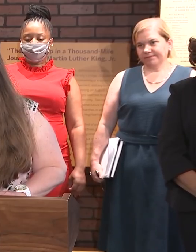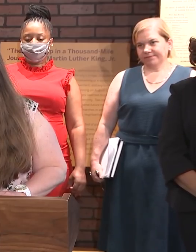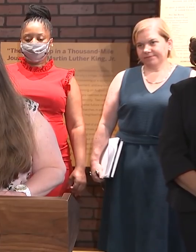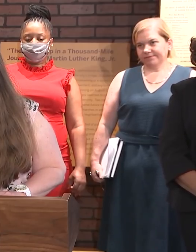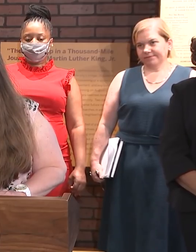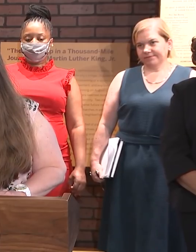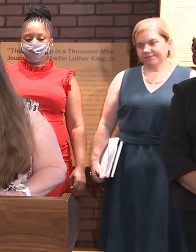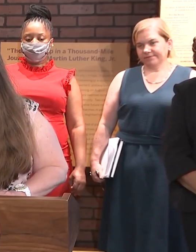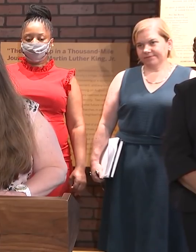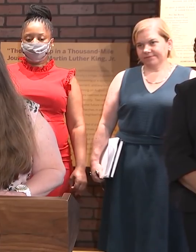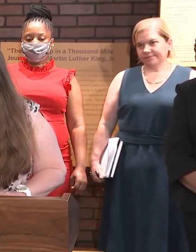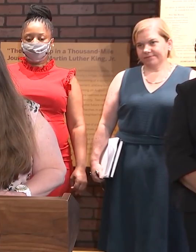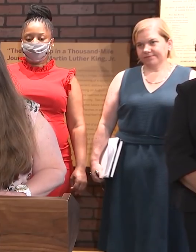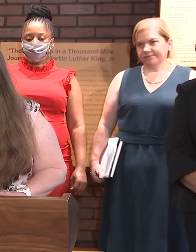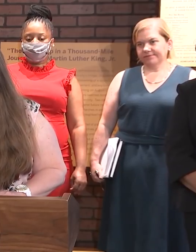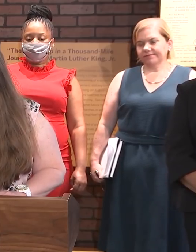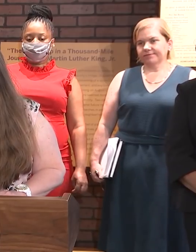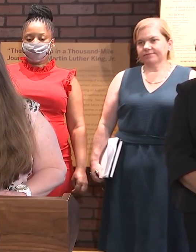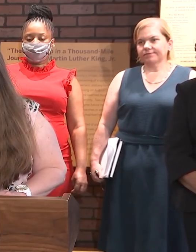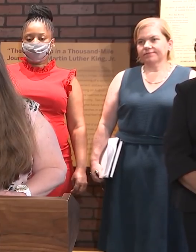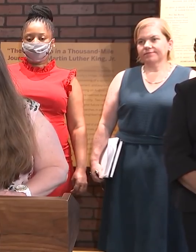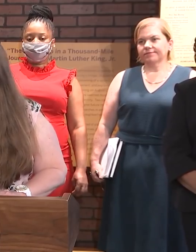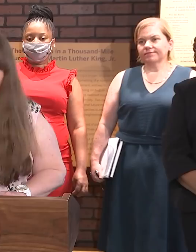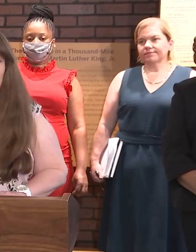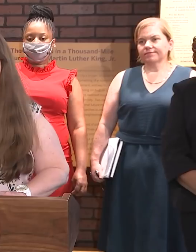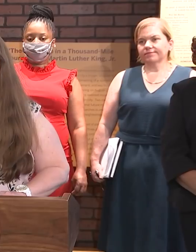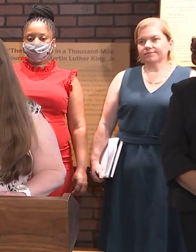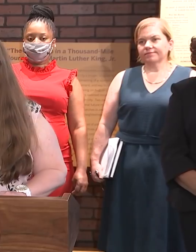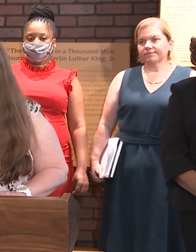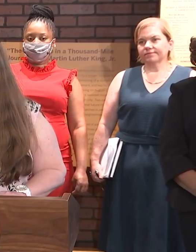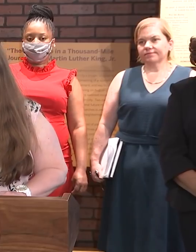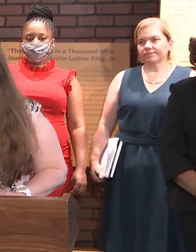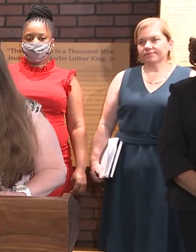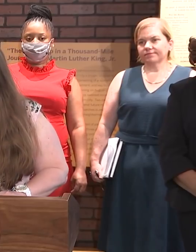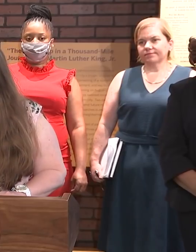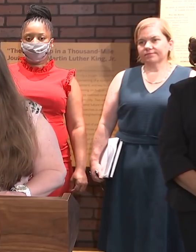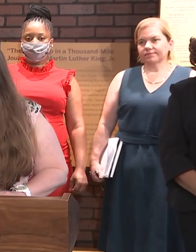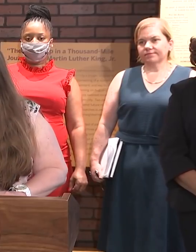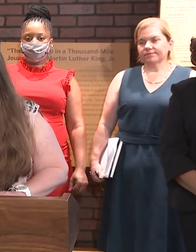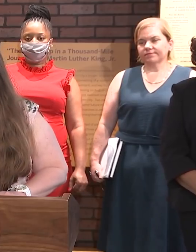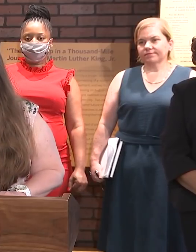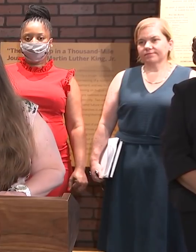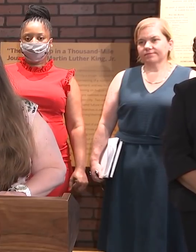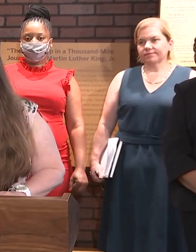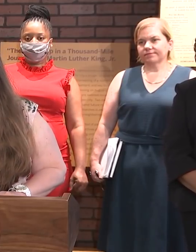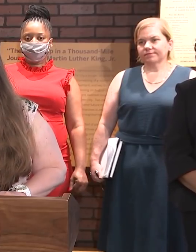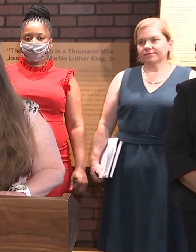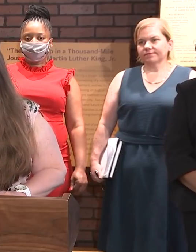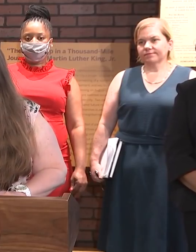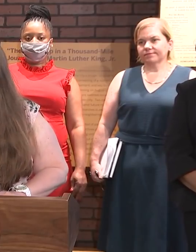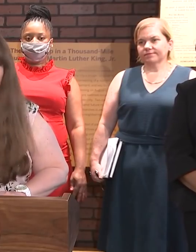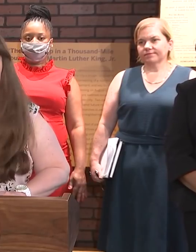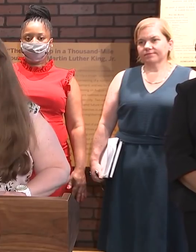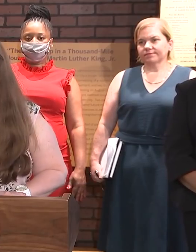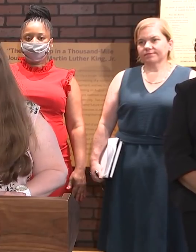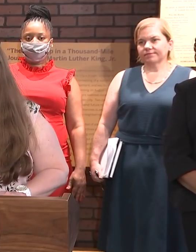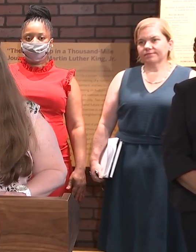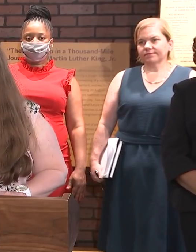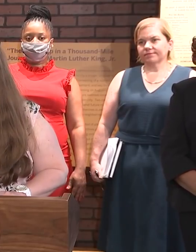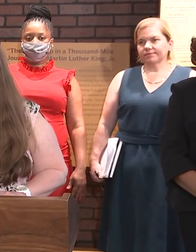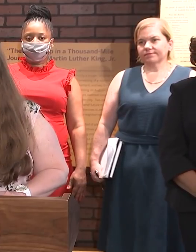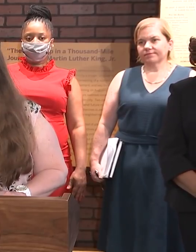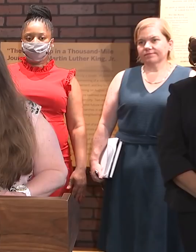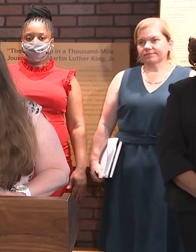En el 2020, el Departamento de Salud Pública lanzó Healthy Chicago 2025, que significa Chicago